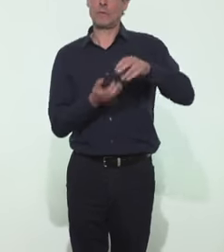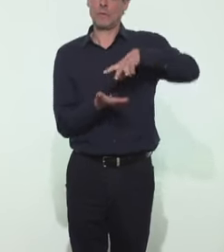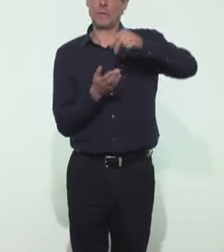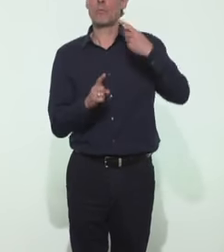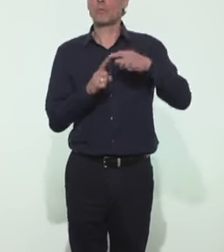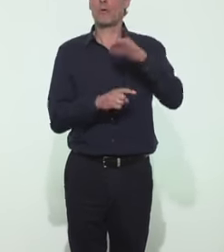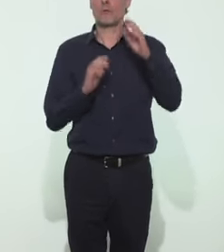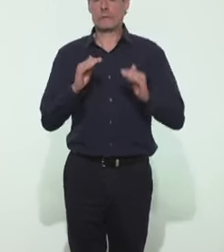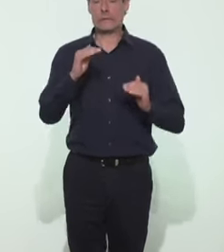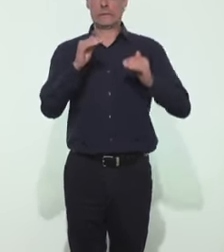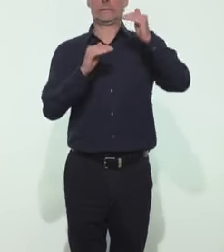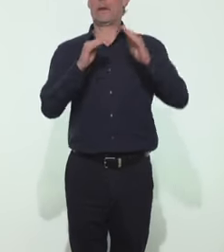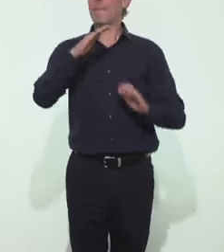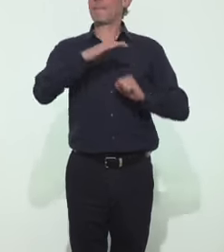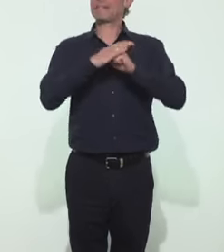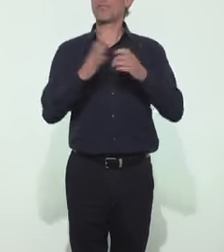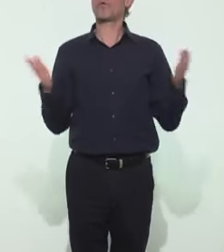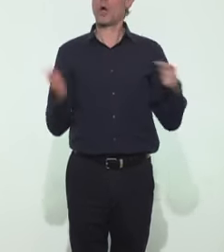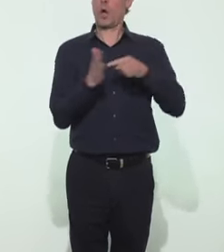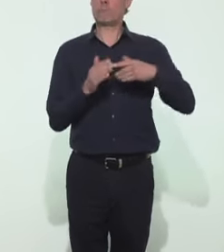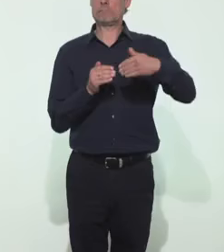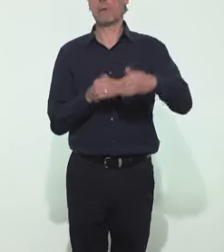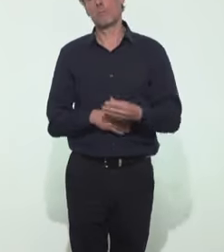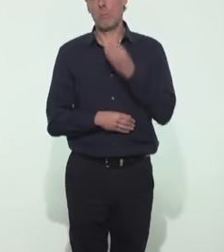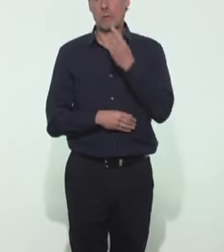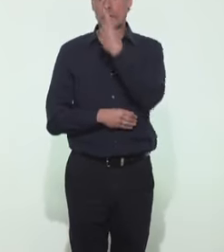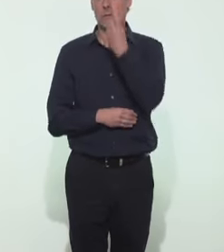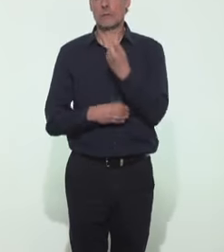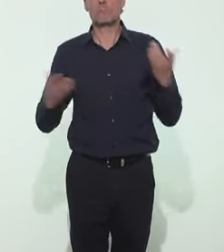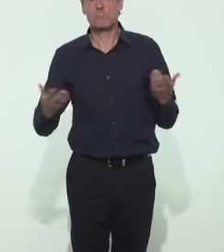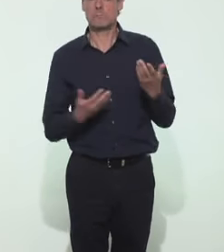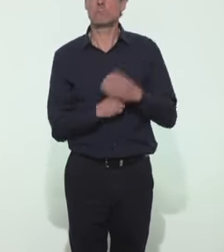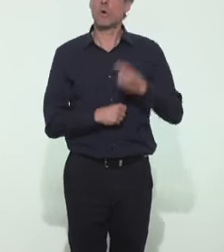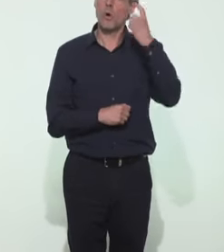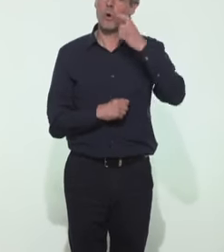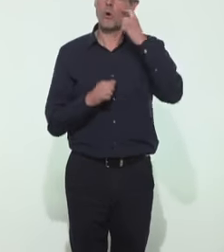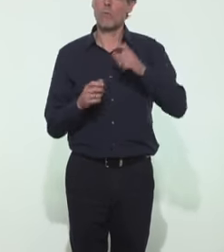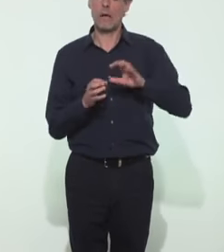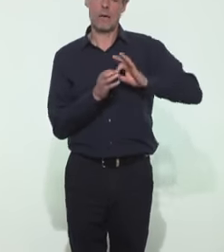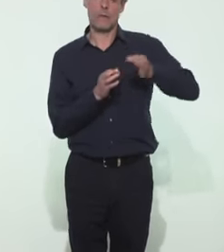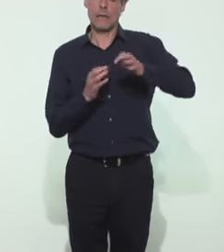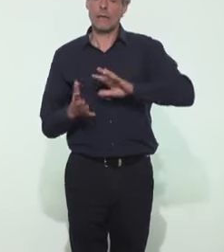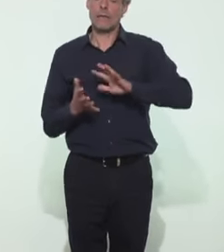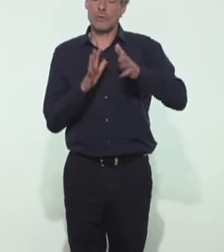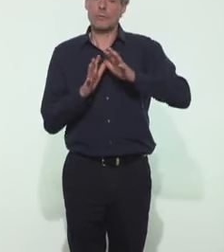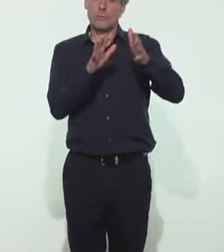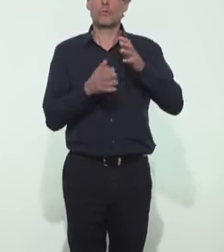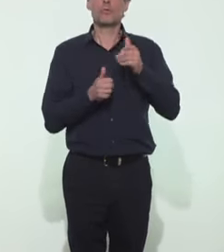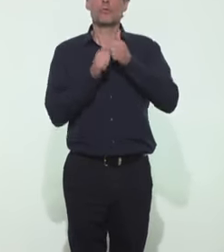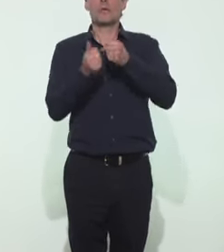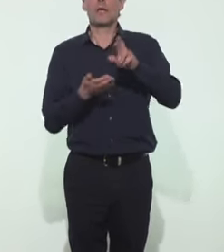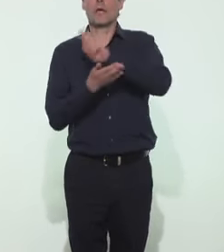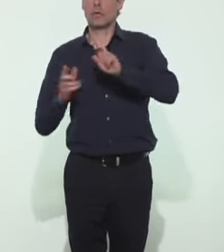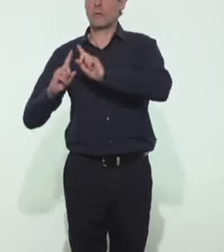france alors là encore vous poser la bonne question puisque on voit bien que le l'évolution d'épidémie n'est pas complètement la même selon les régions